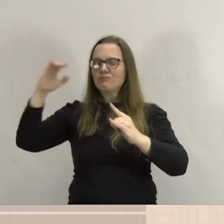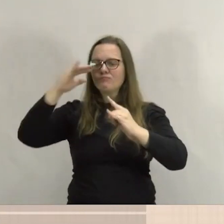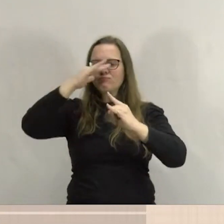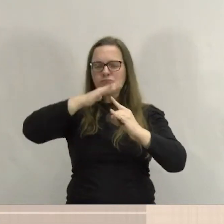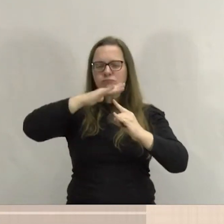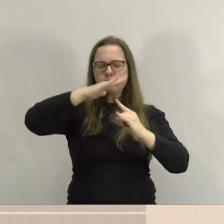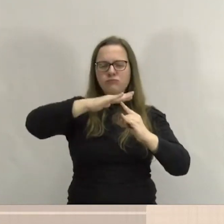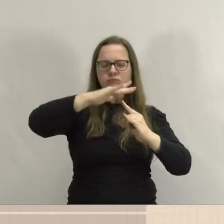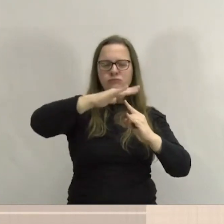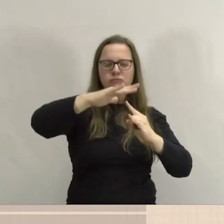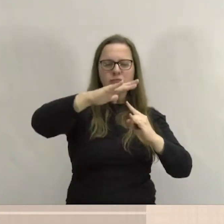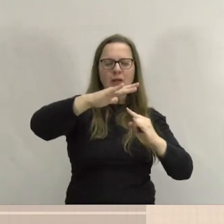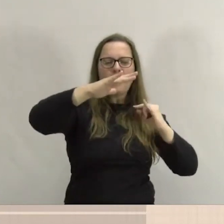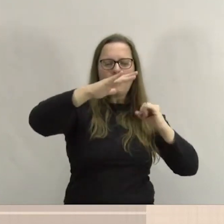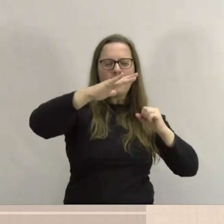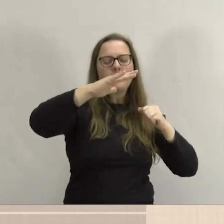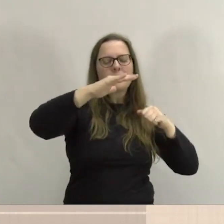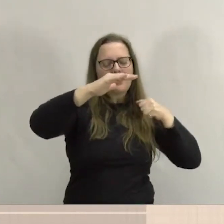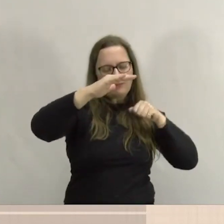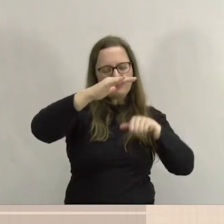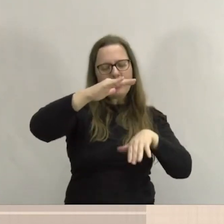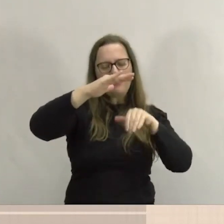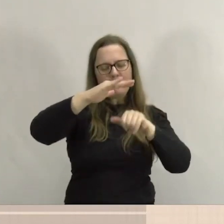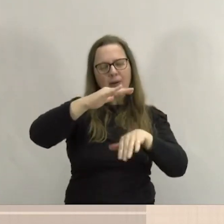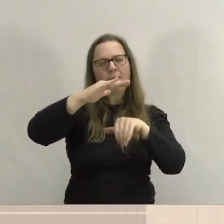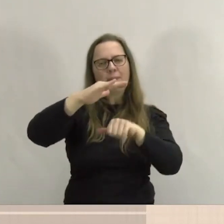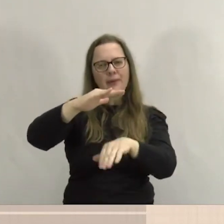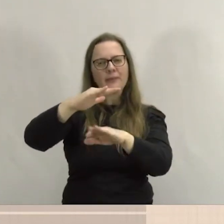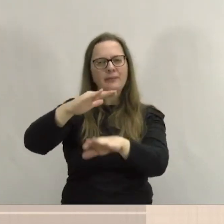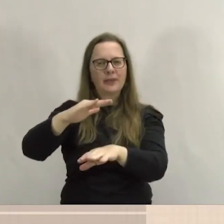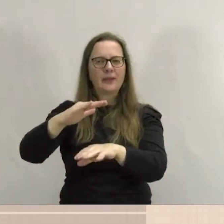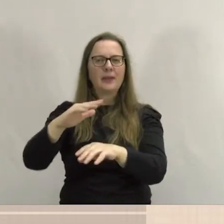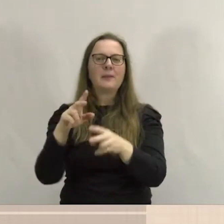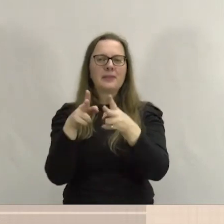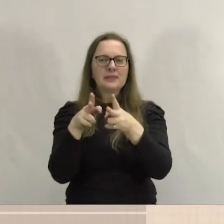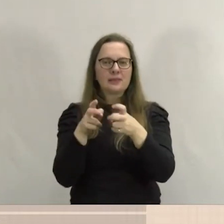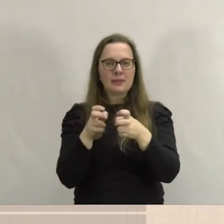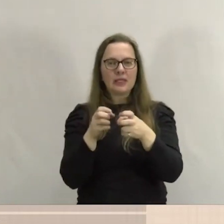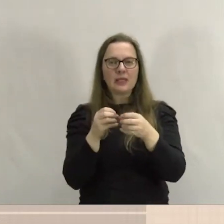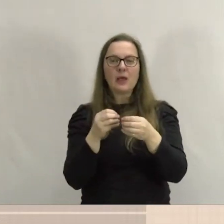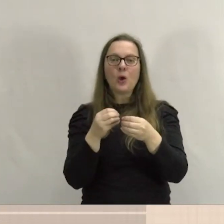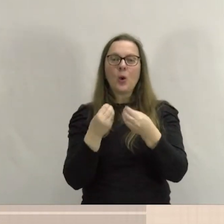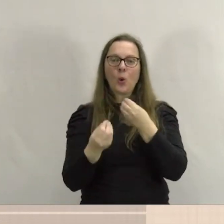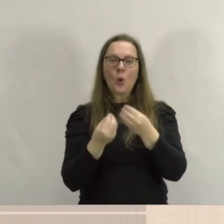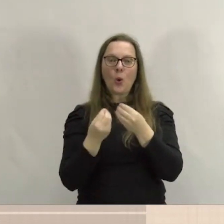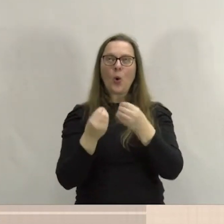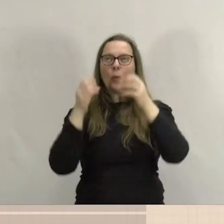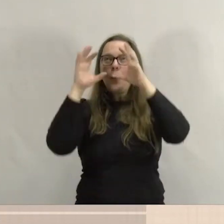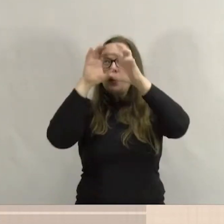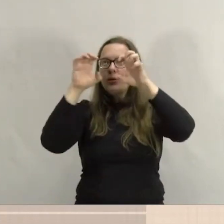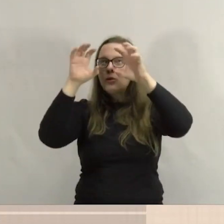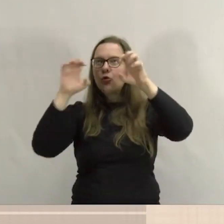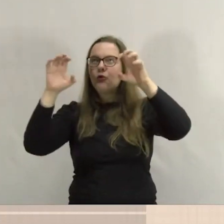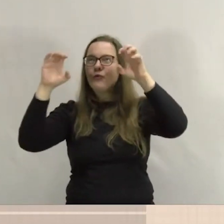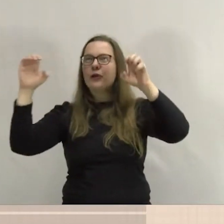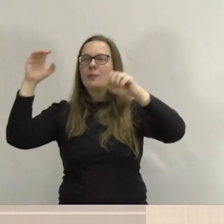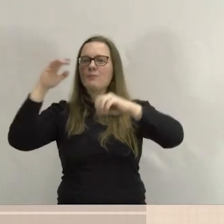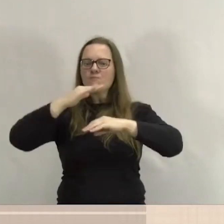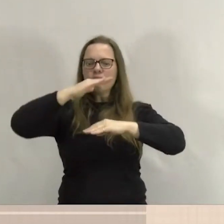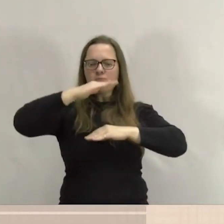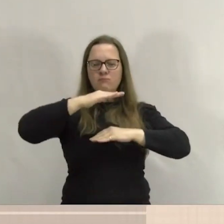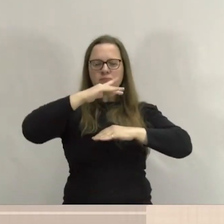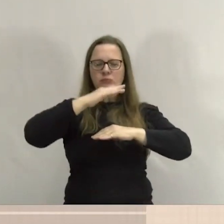permaneciam e segundo a ordem do Senhor partiam. Tem ou não tem uma direção? Tem ou não